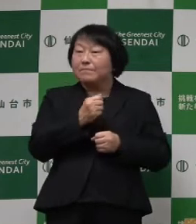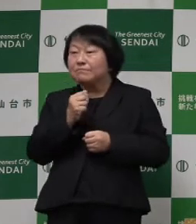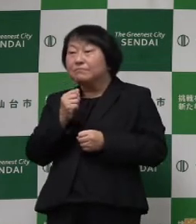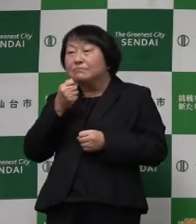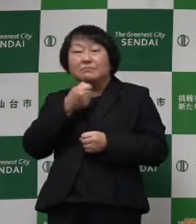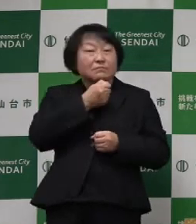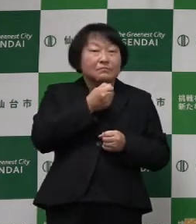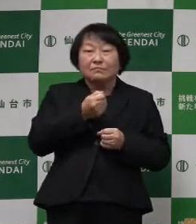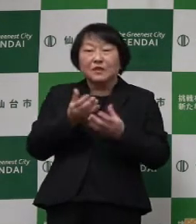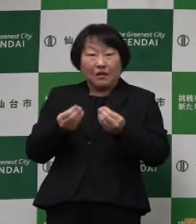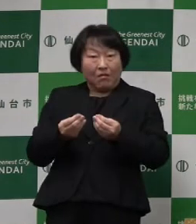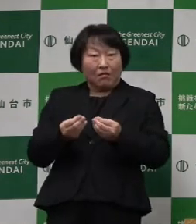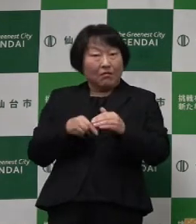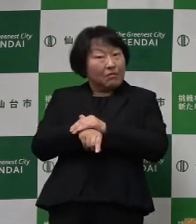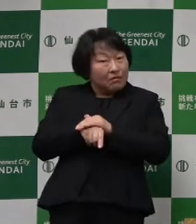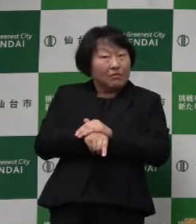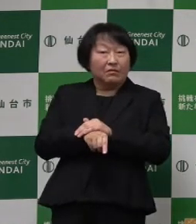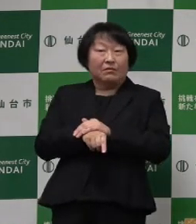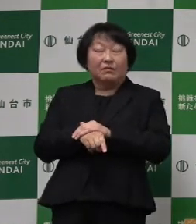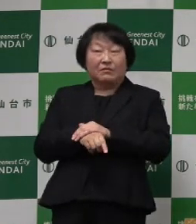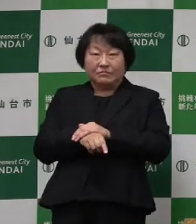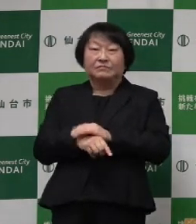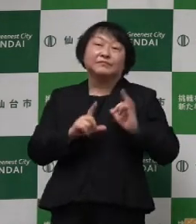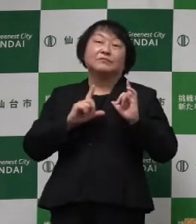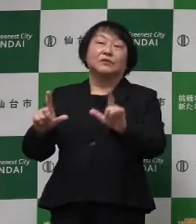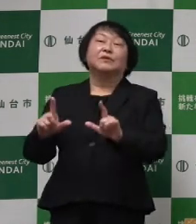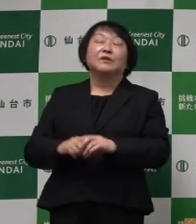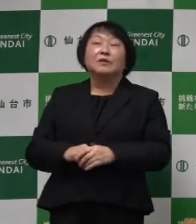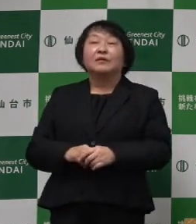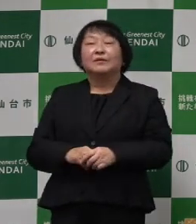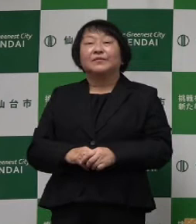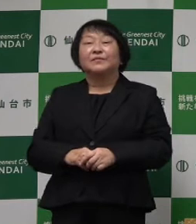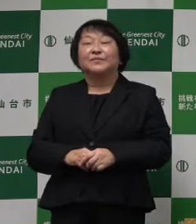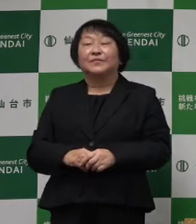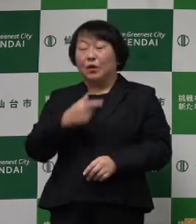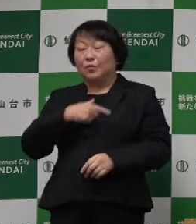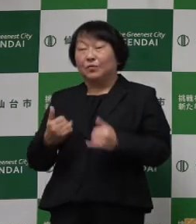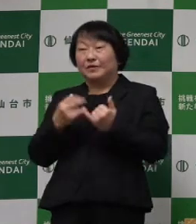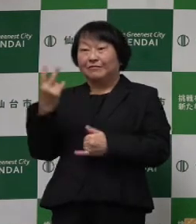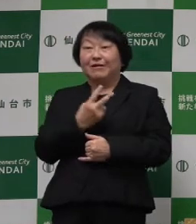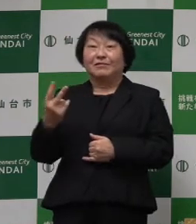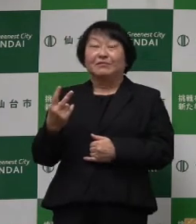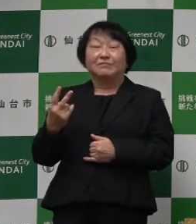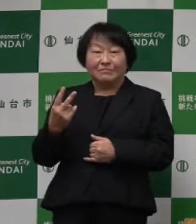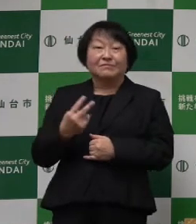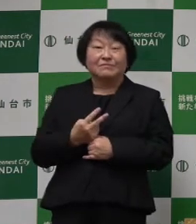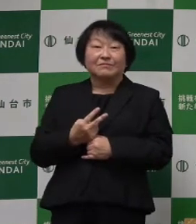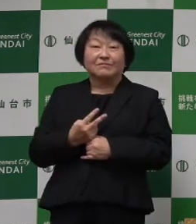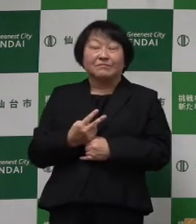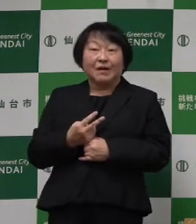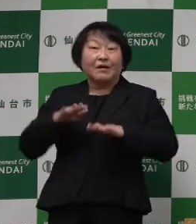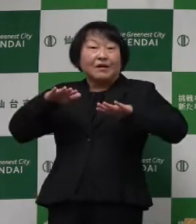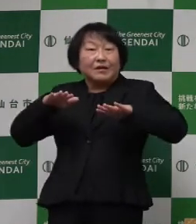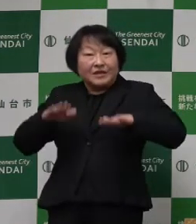ください。 いろいろいきさつはございましたけれども、ご両人とも前職、現